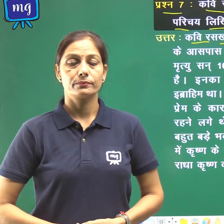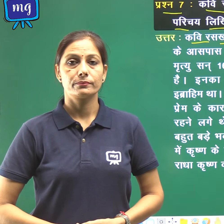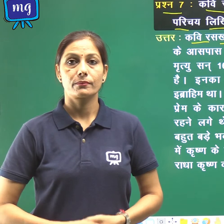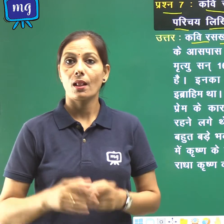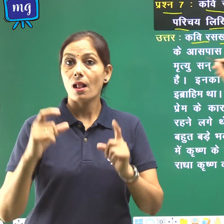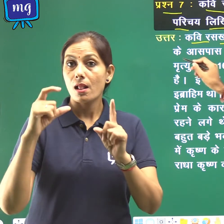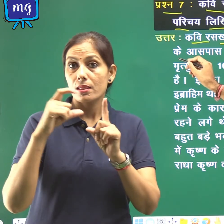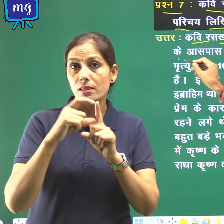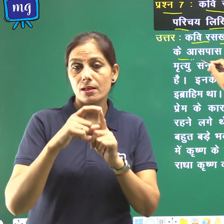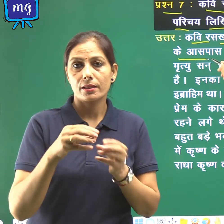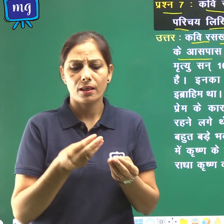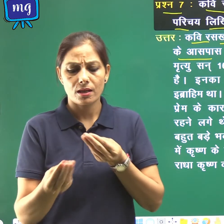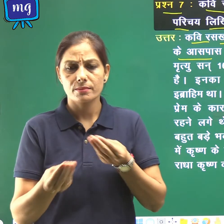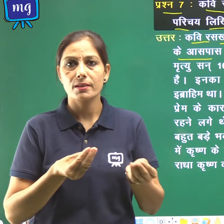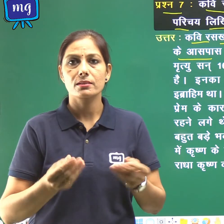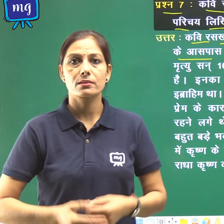दिल्ली के आसपास